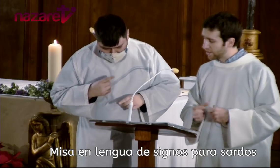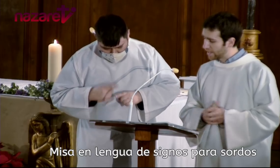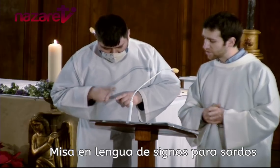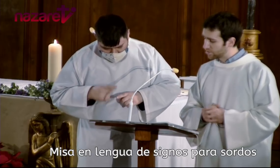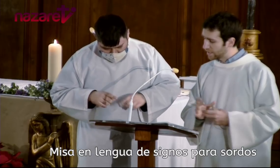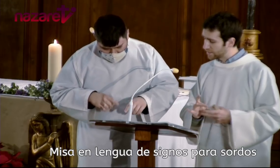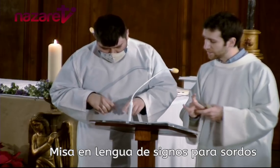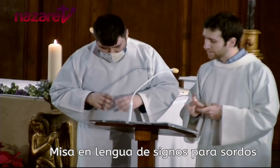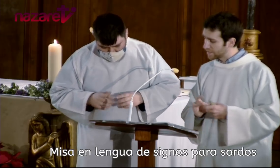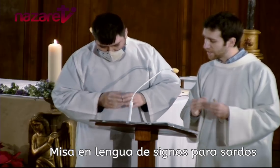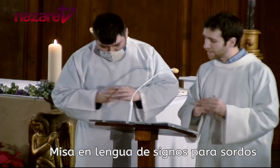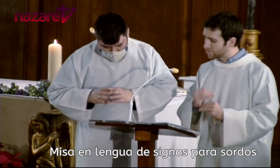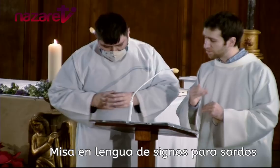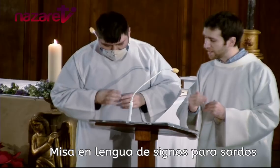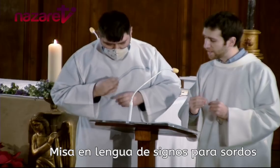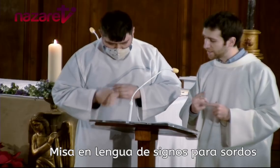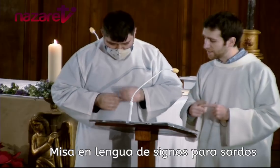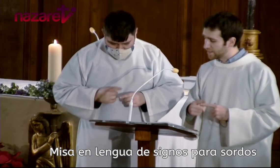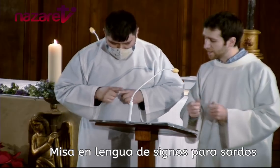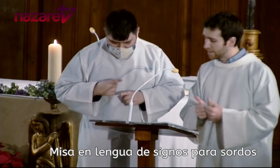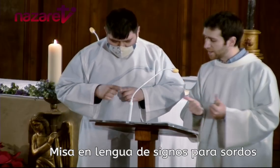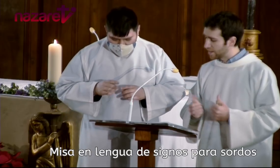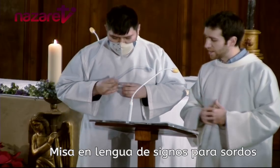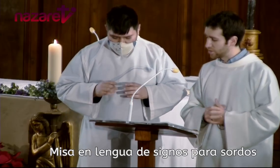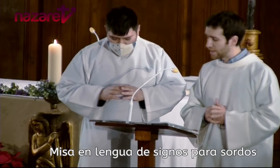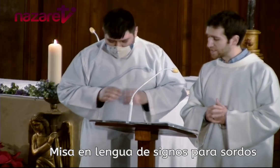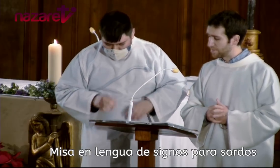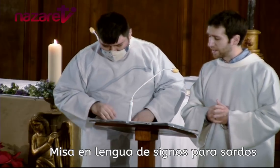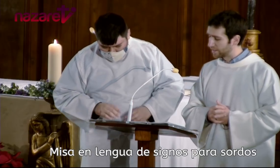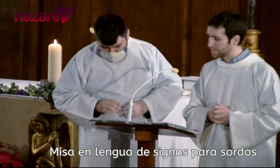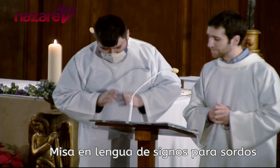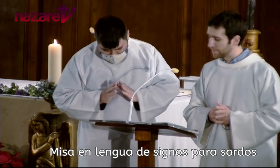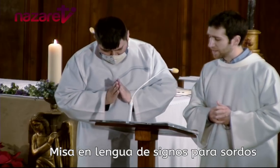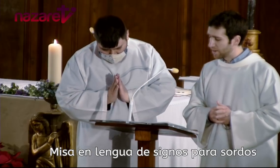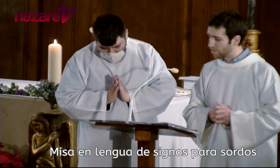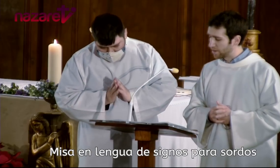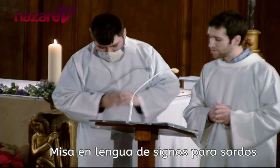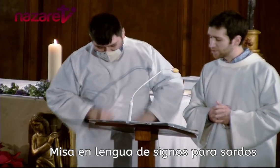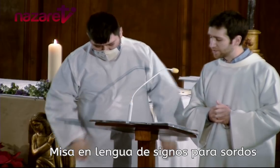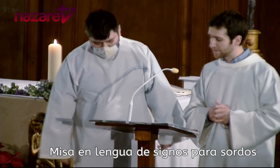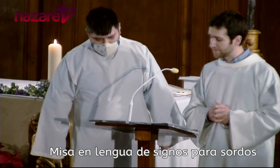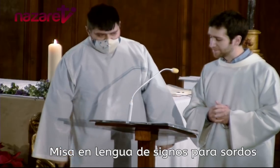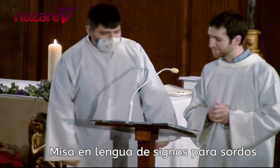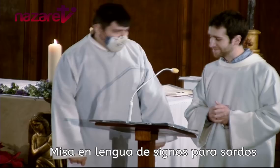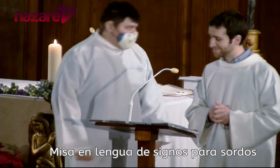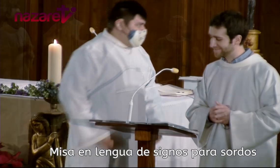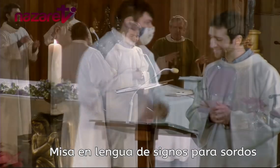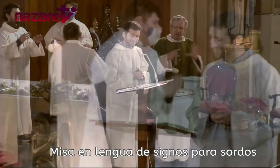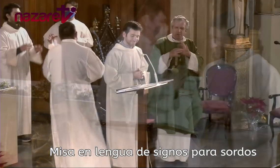las une y superar lo que las separa. Oremos. Que todos